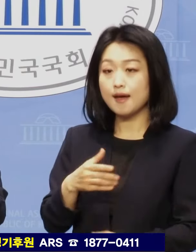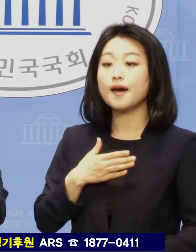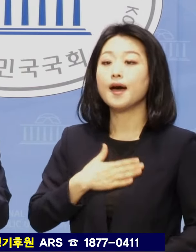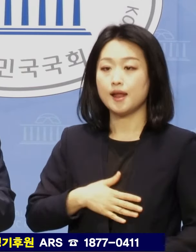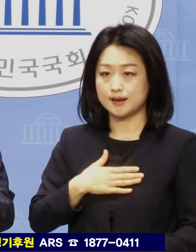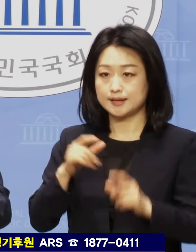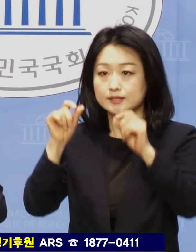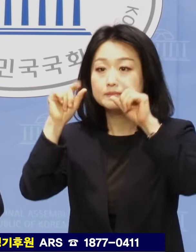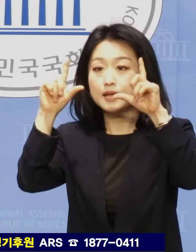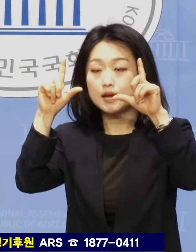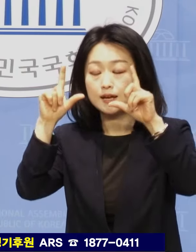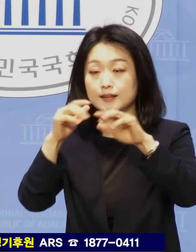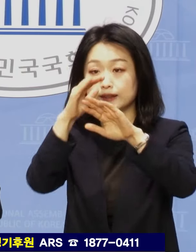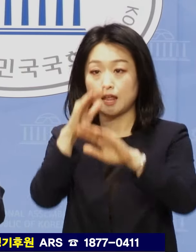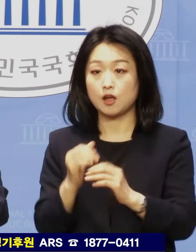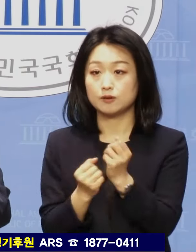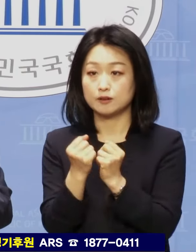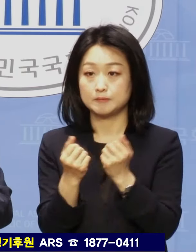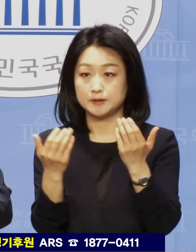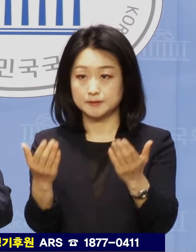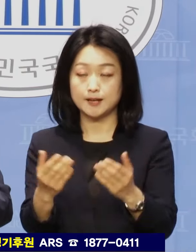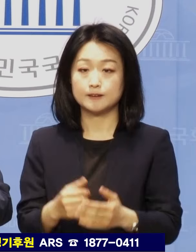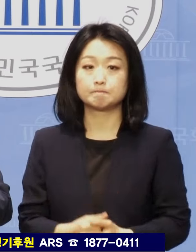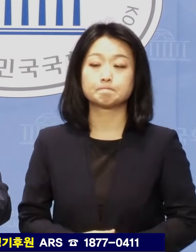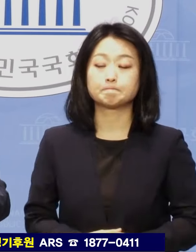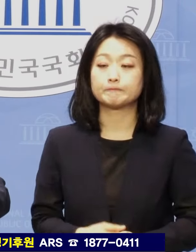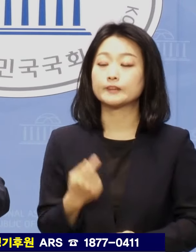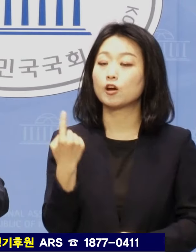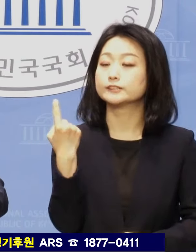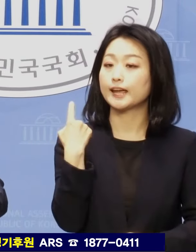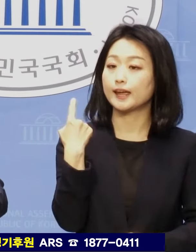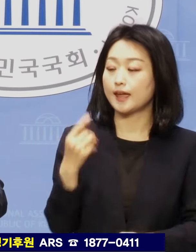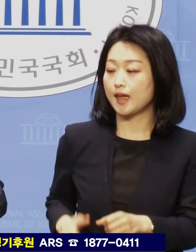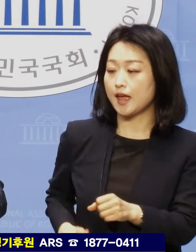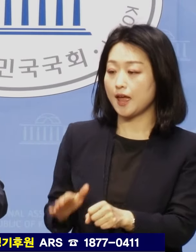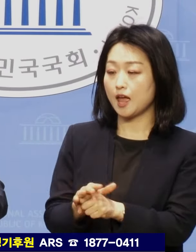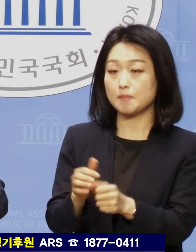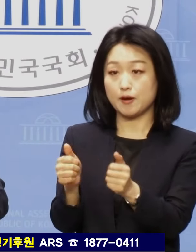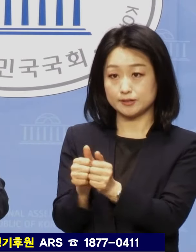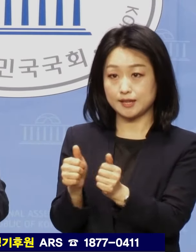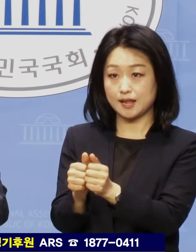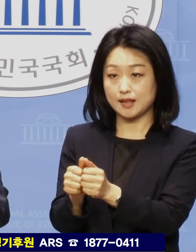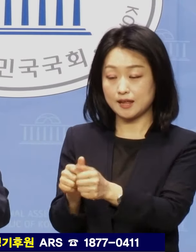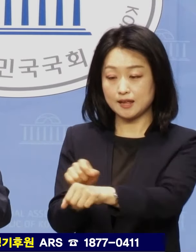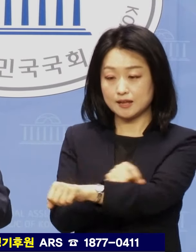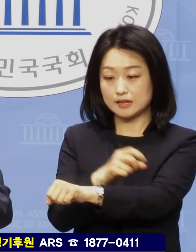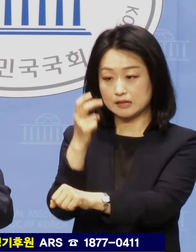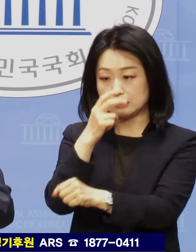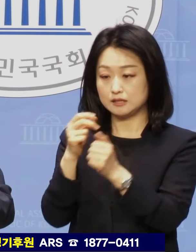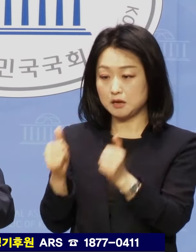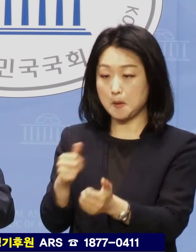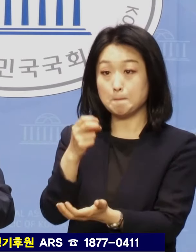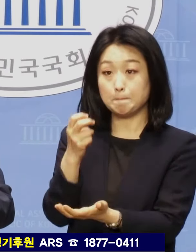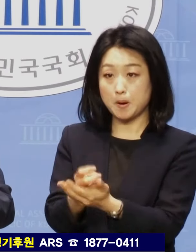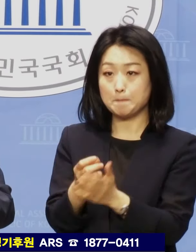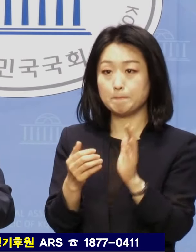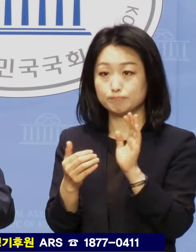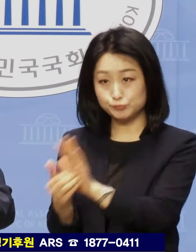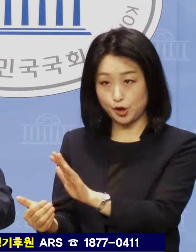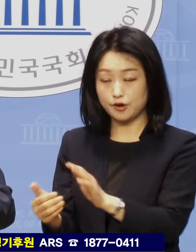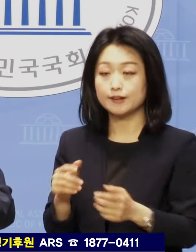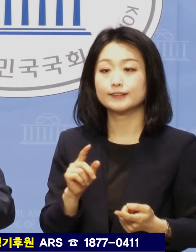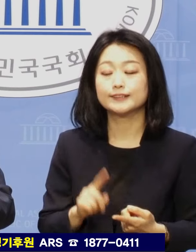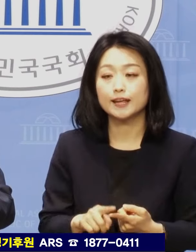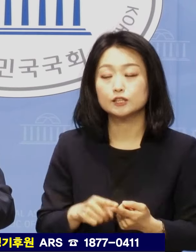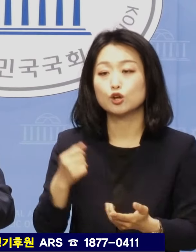회견 하겠습니다 어제 해병대원 특검법이 부결 된데에 대해